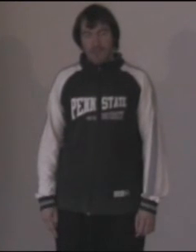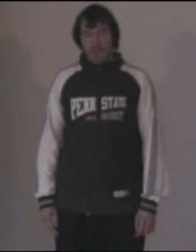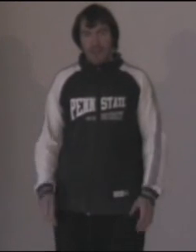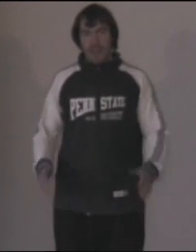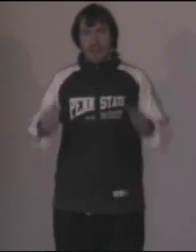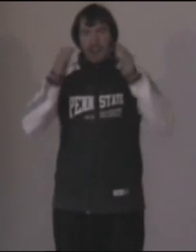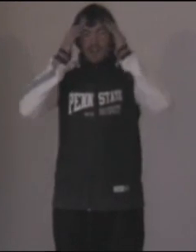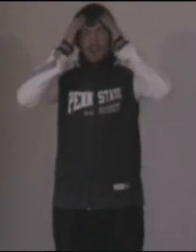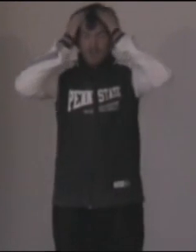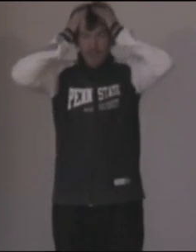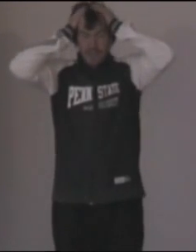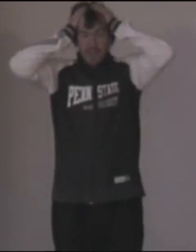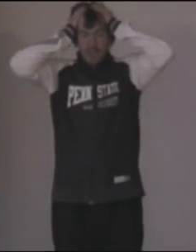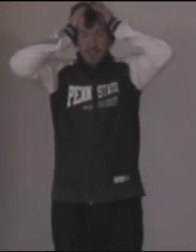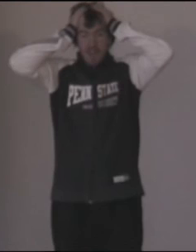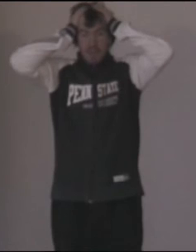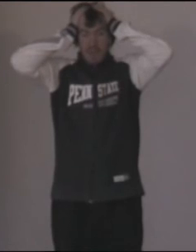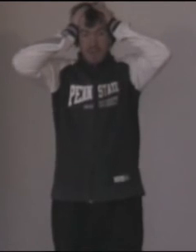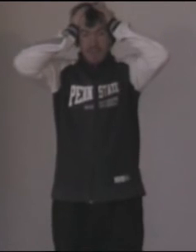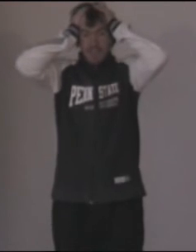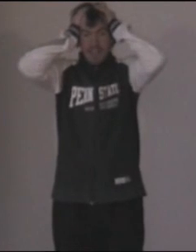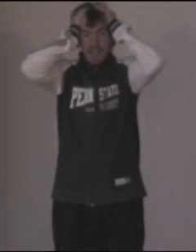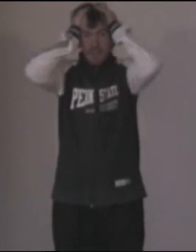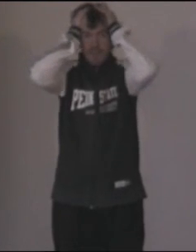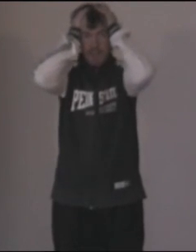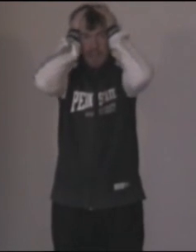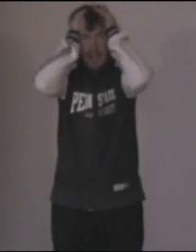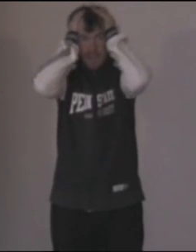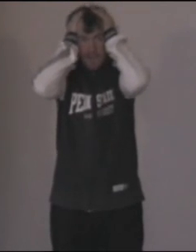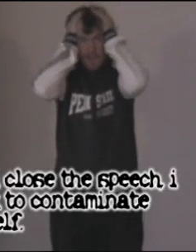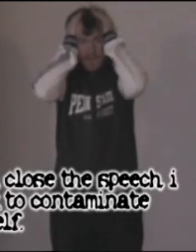No, basta, chiudo qua il discorso prima di venirne contaminato.